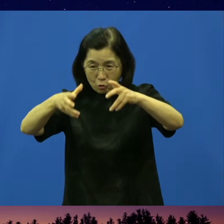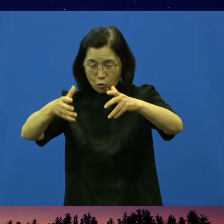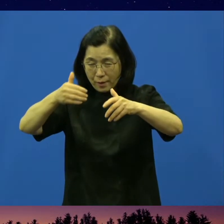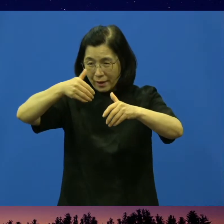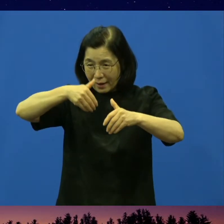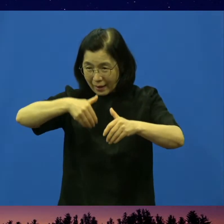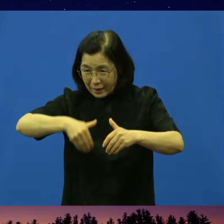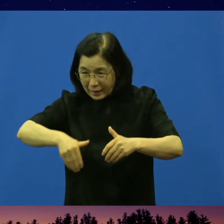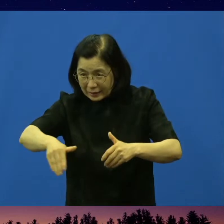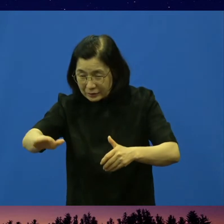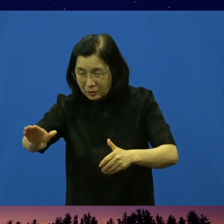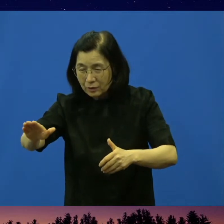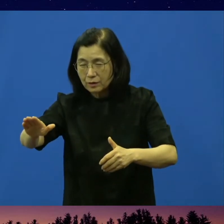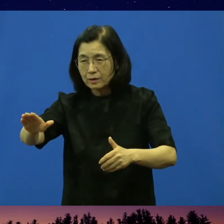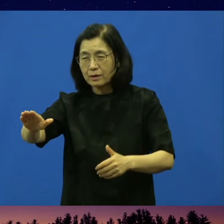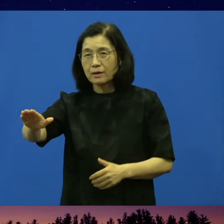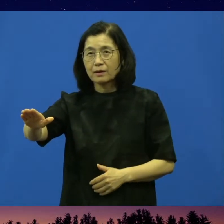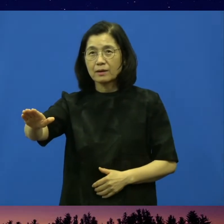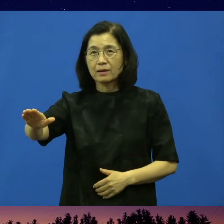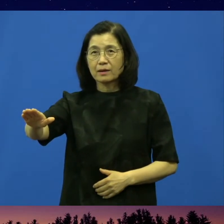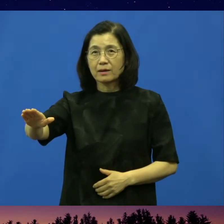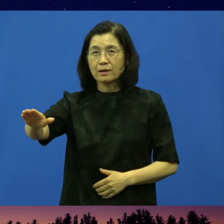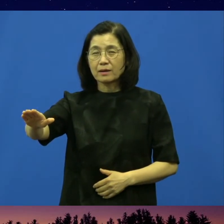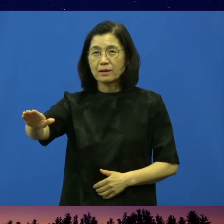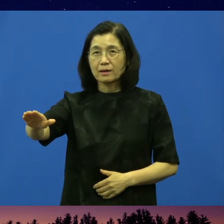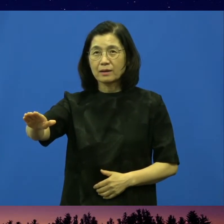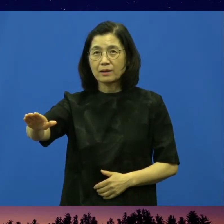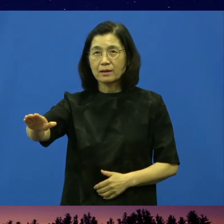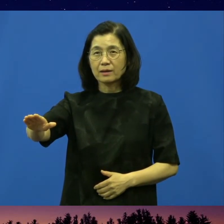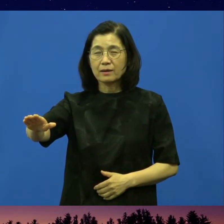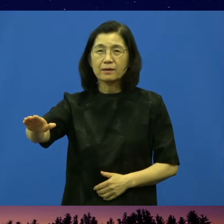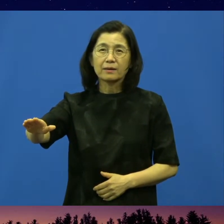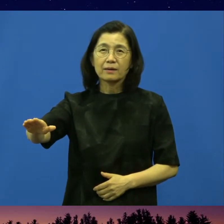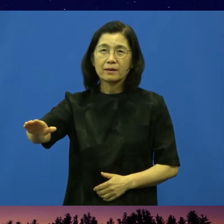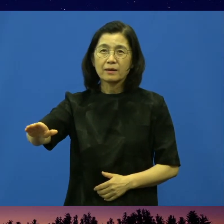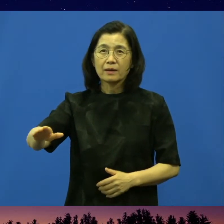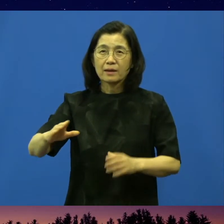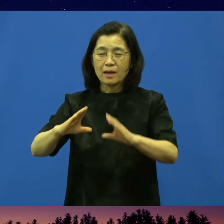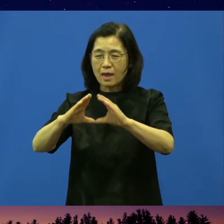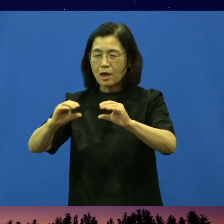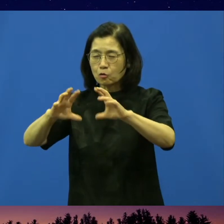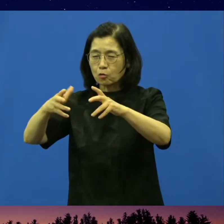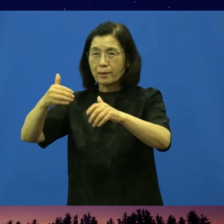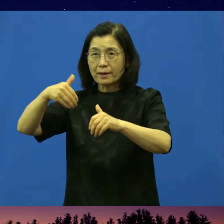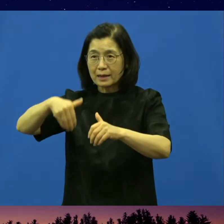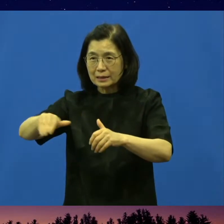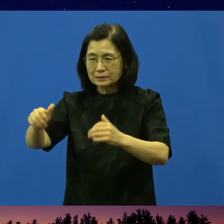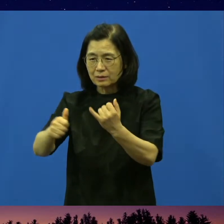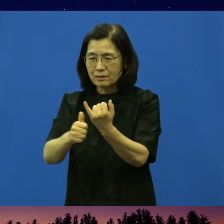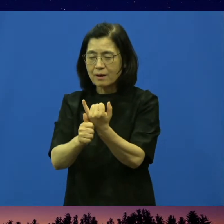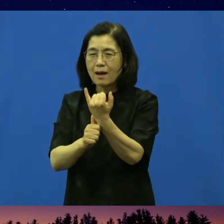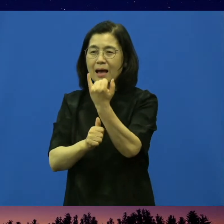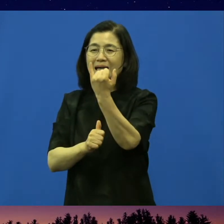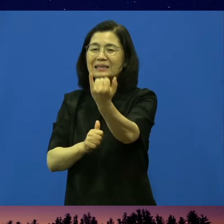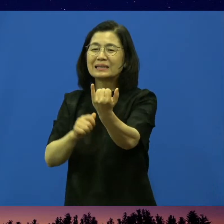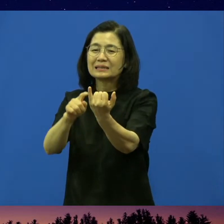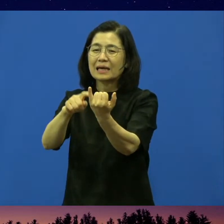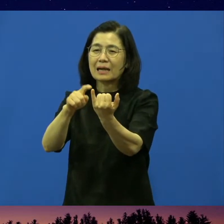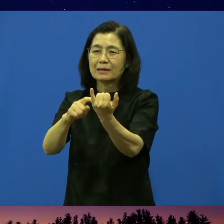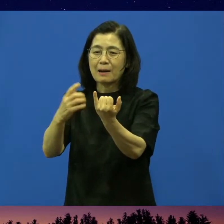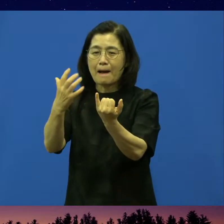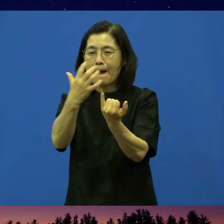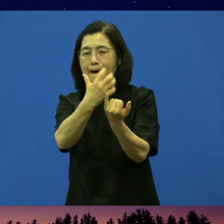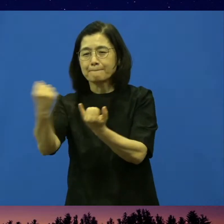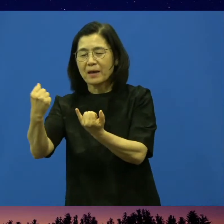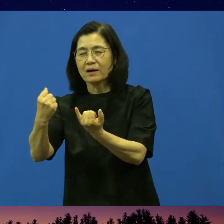몇 문제 해결하기 위해서 애굽으로 가는 유혹에 넘어가서 애굽에 갔다가 아내를 빼앗길 뻔했잖아요.